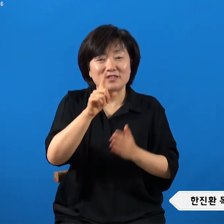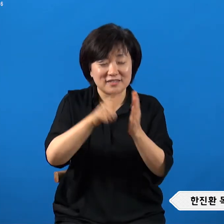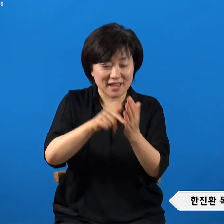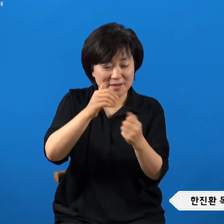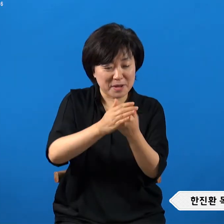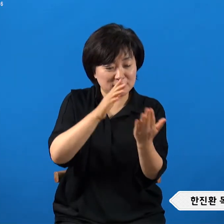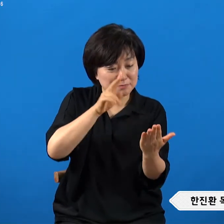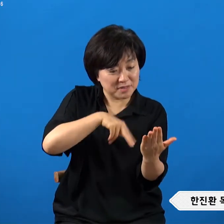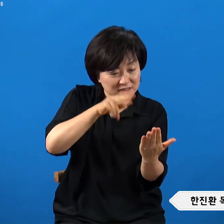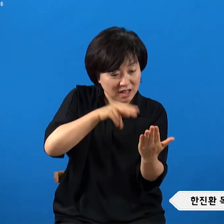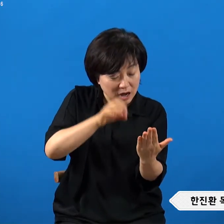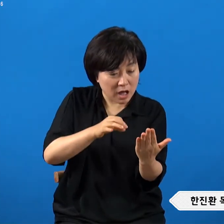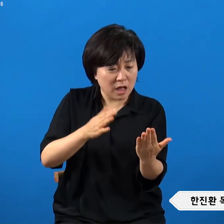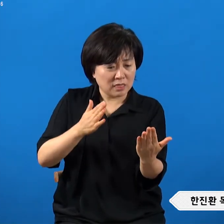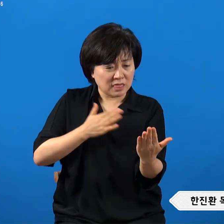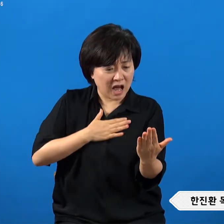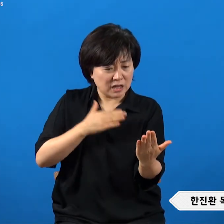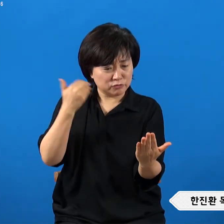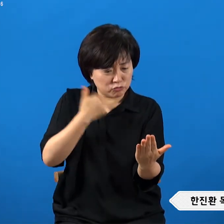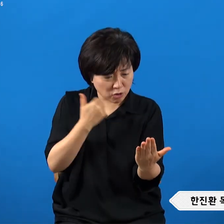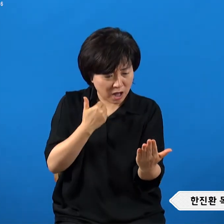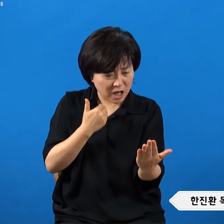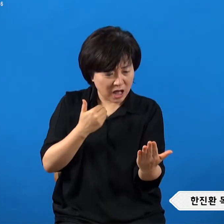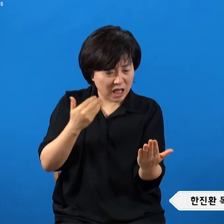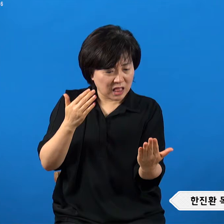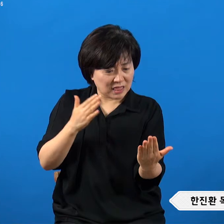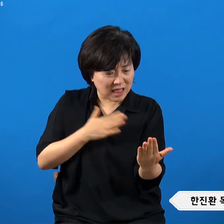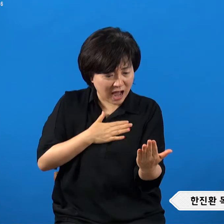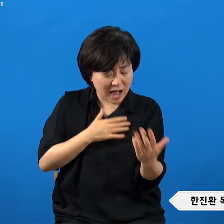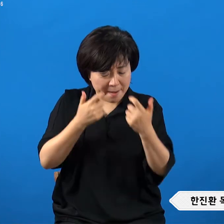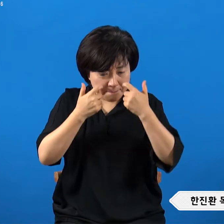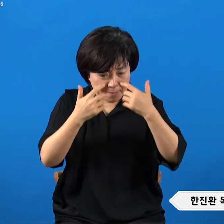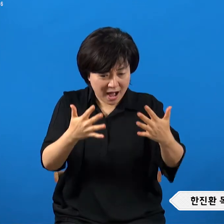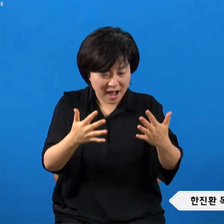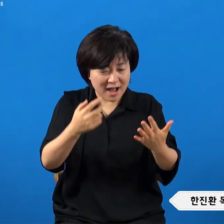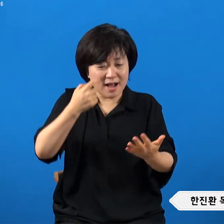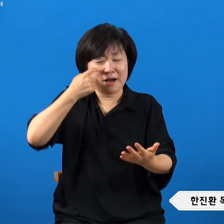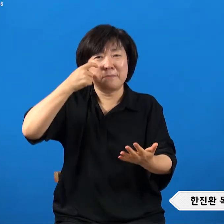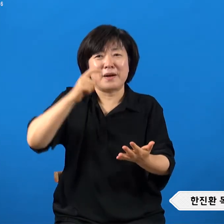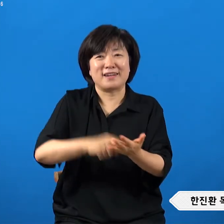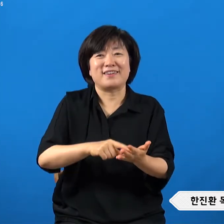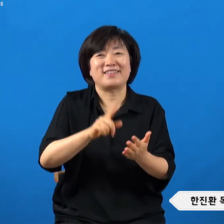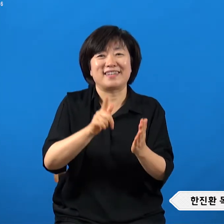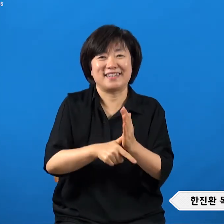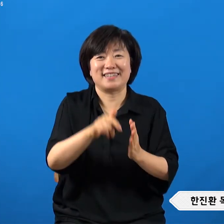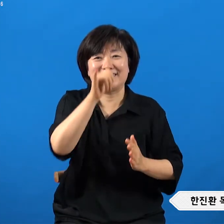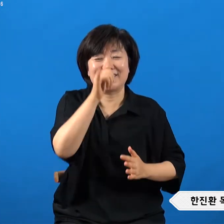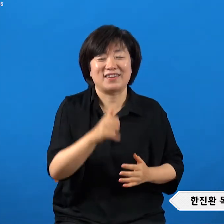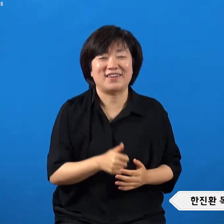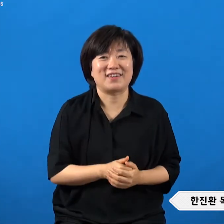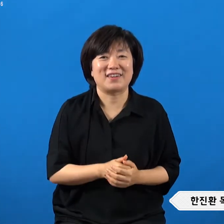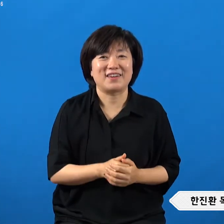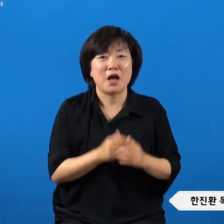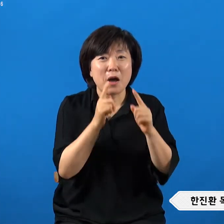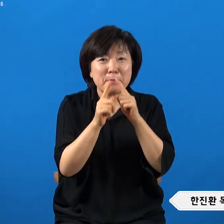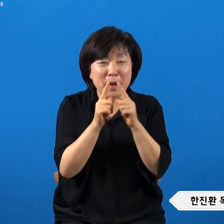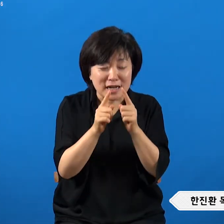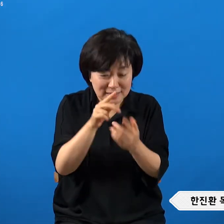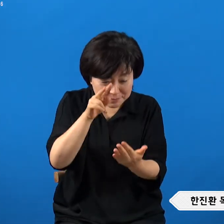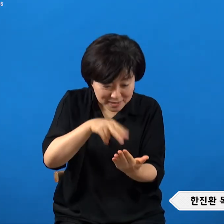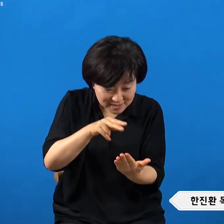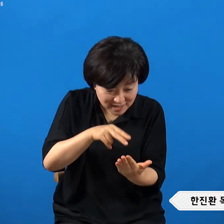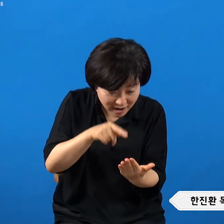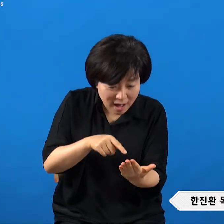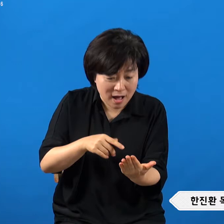말씀 읽다가 나 자신의 실체가 그냥 낱낱이 드러나는 것 같은 경험을 할 때가 있지요. 말씀